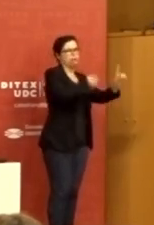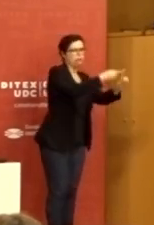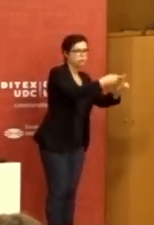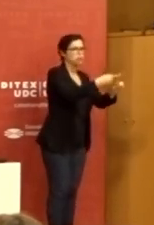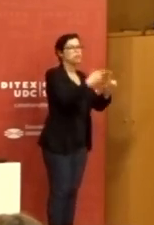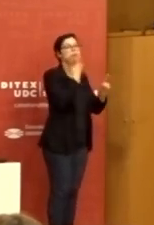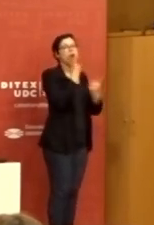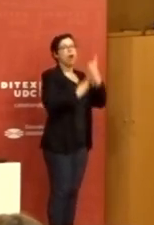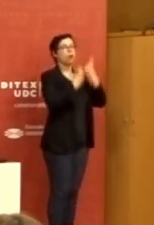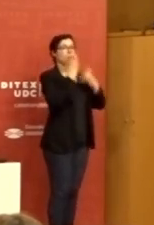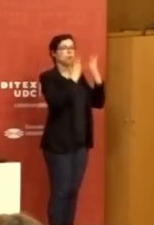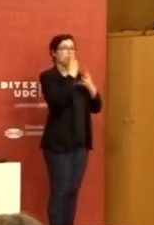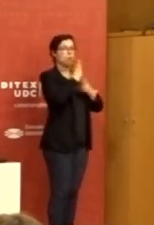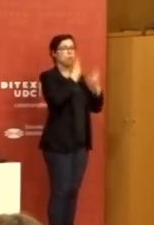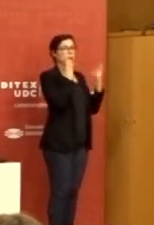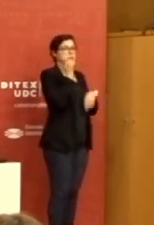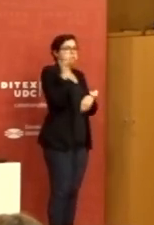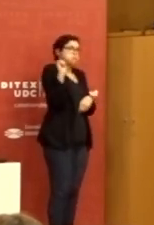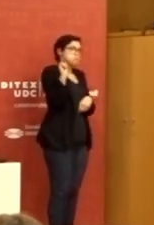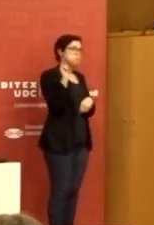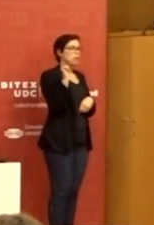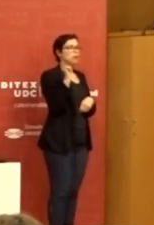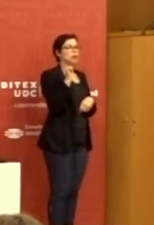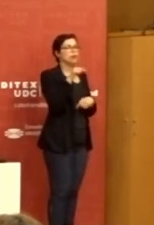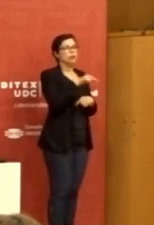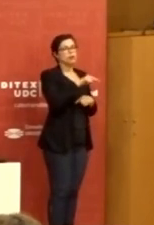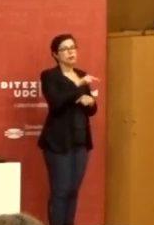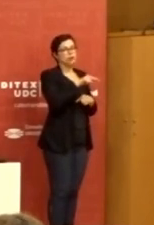las administraciones públicas no lo cumplen. Evidentemente,